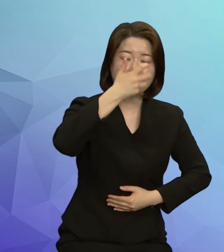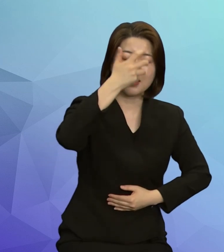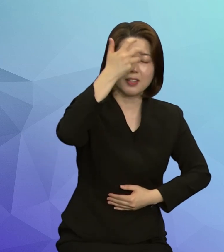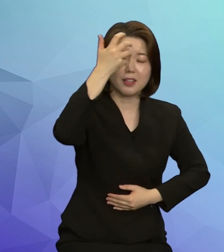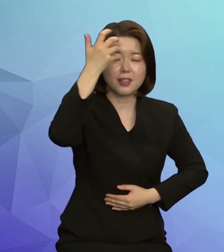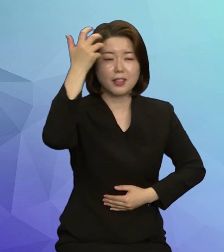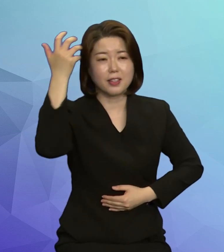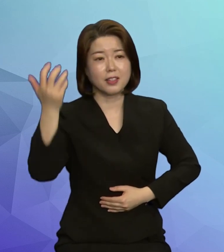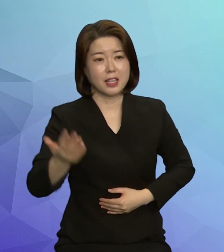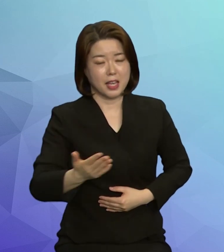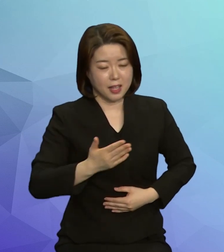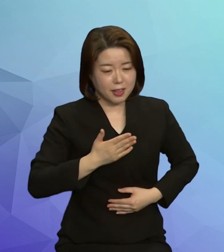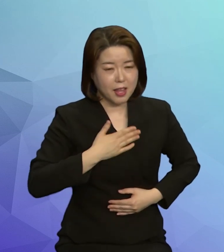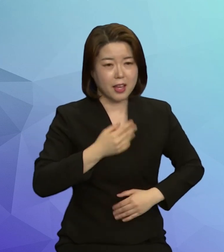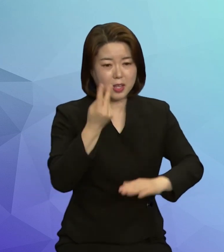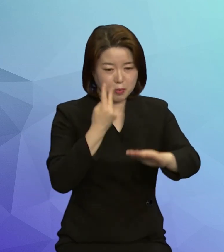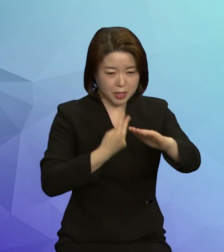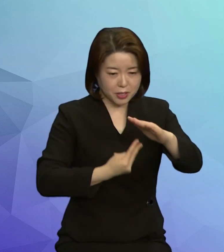하나님의 꿈이